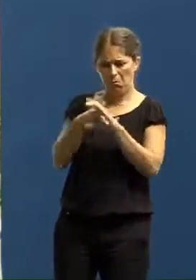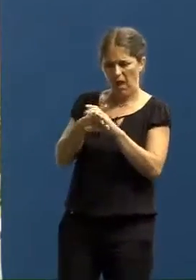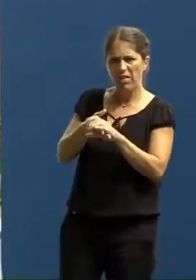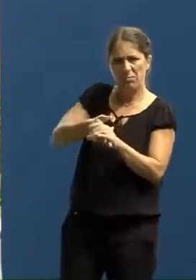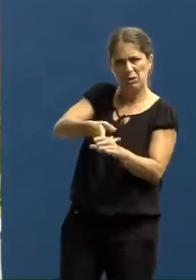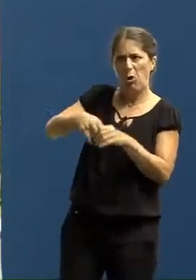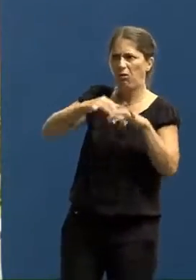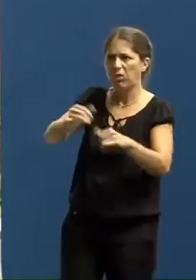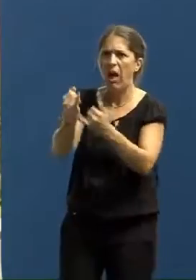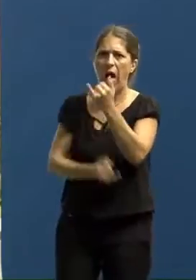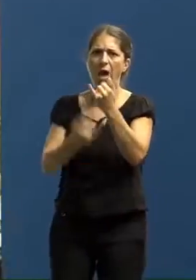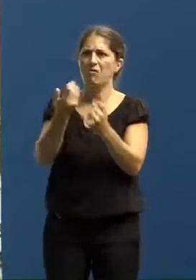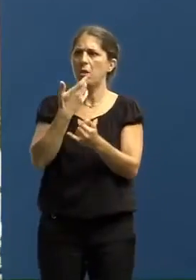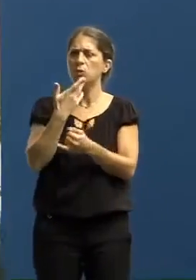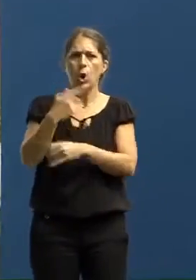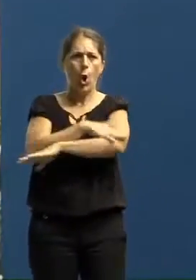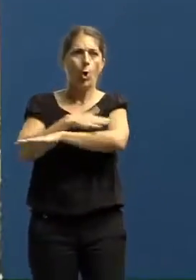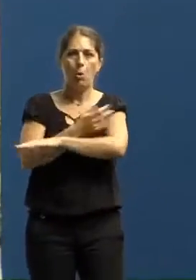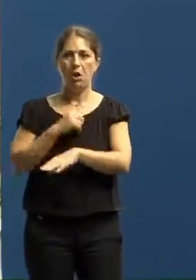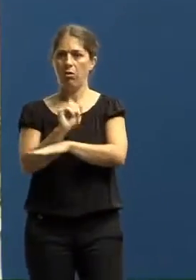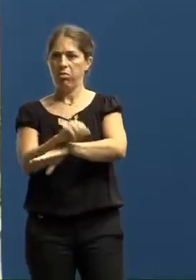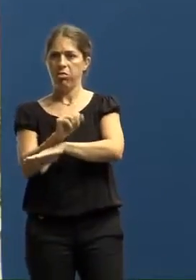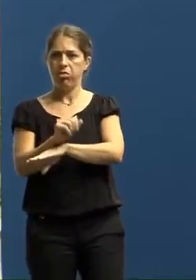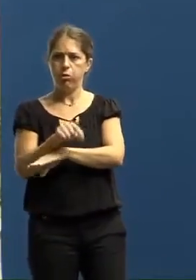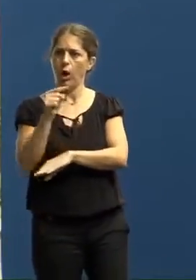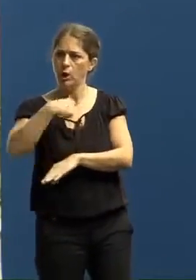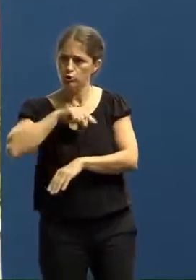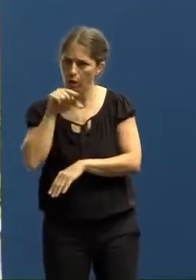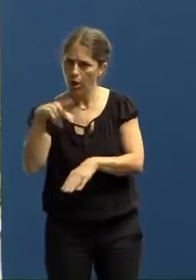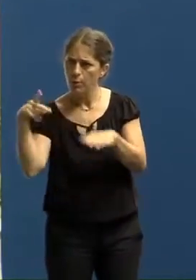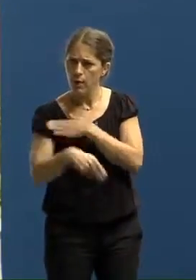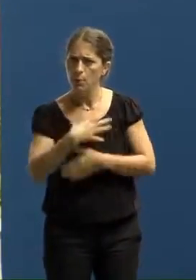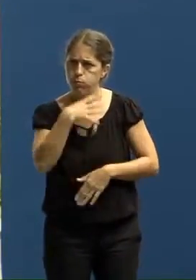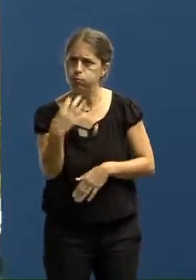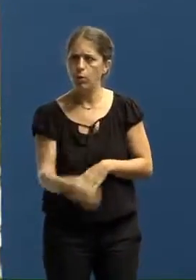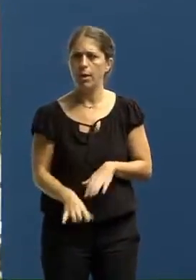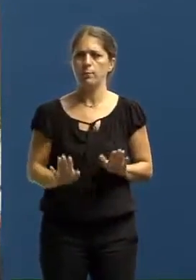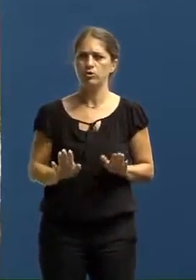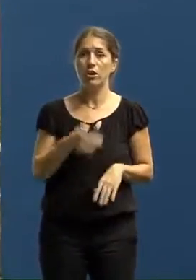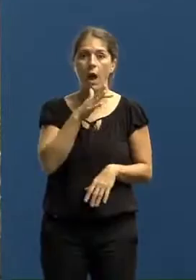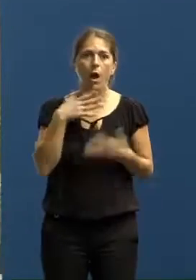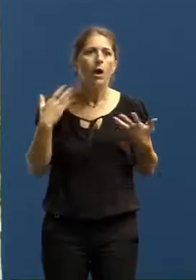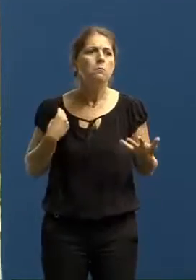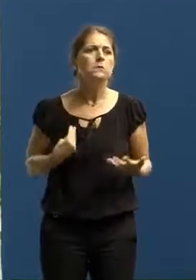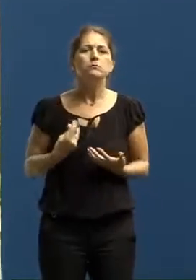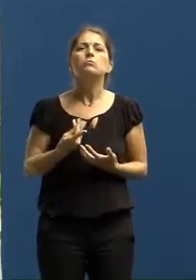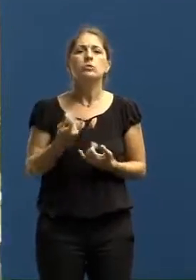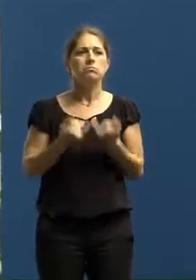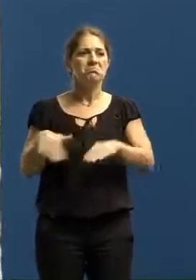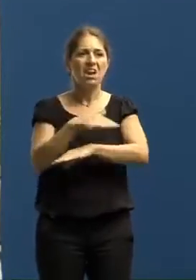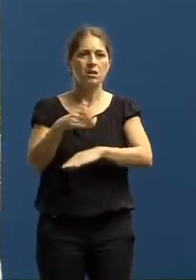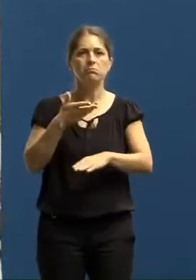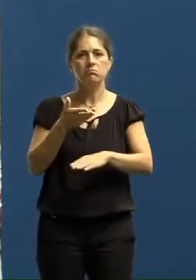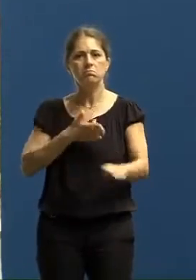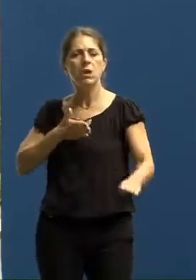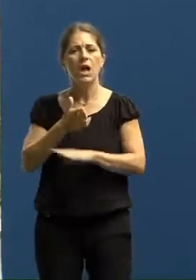ou cazando que había que facer era botar as maos para defender as cousas que son nosas. E da mesma maneira, neste momento era necesario salir á rúa